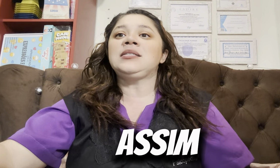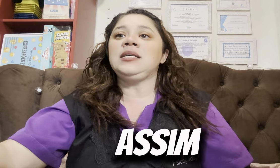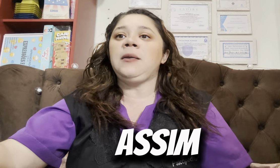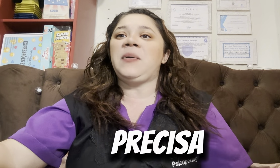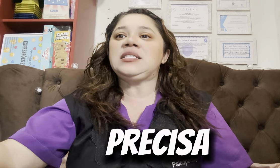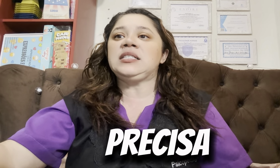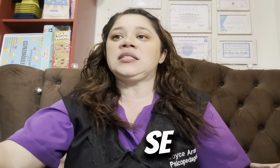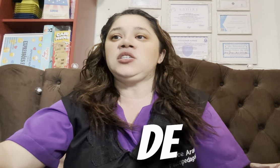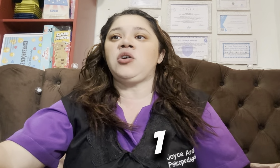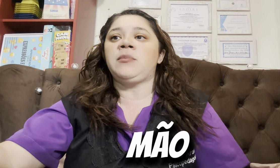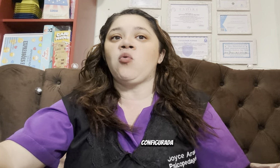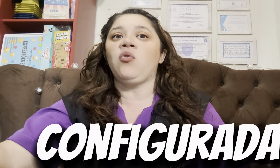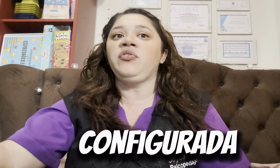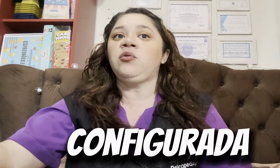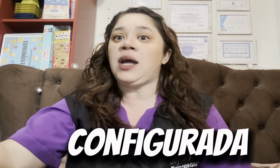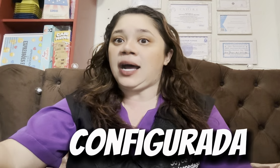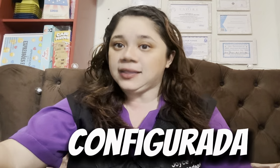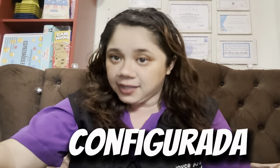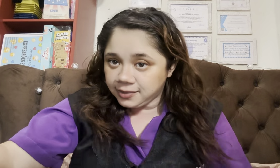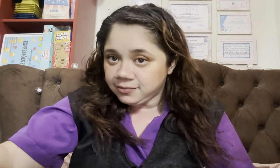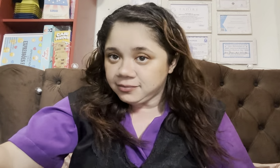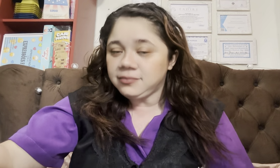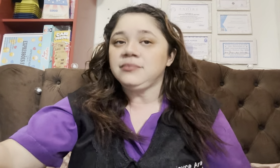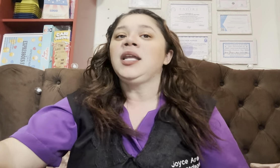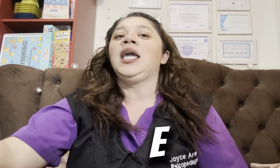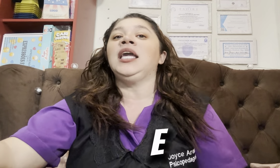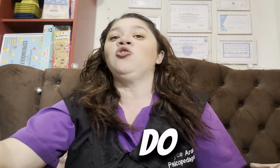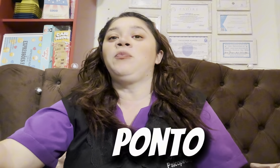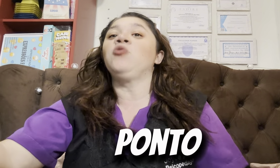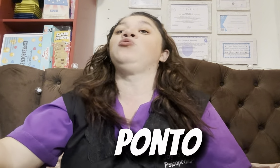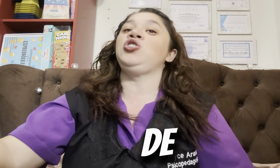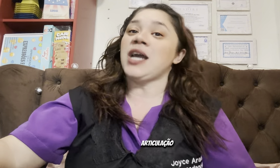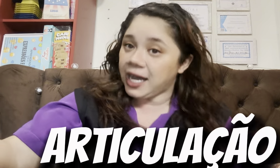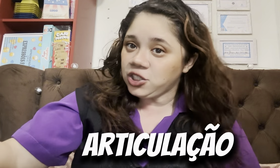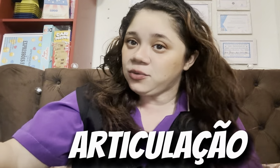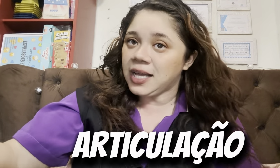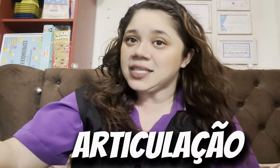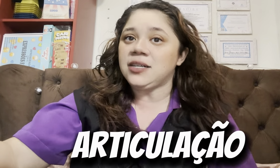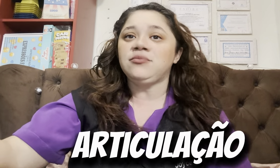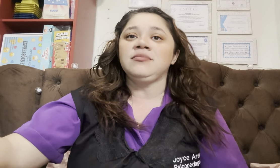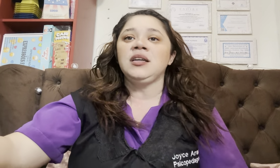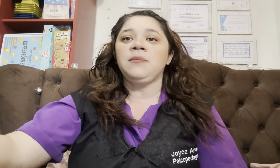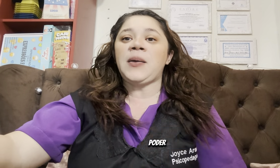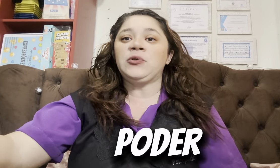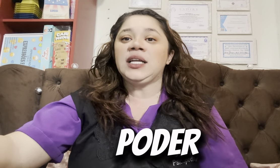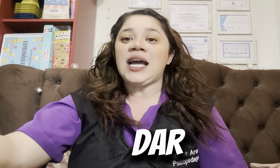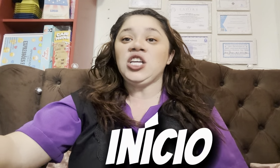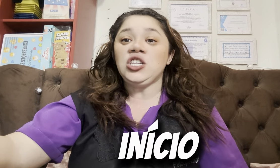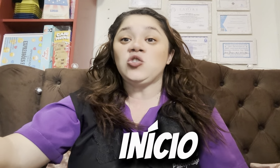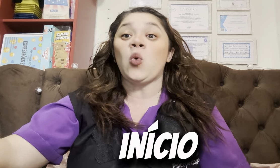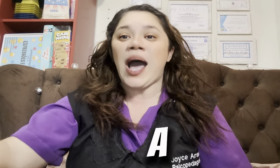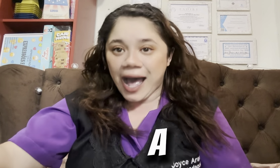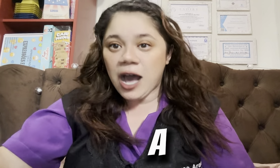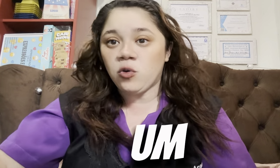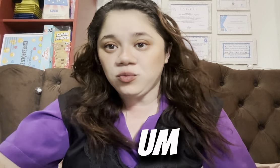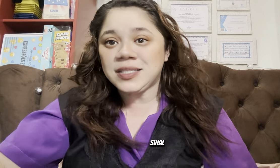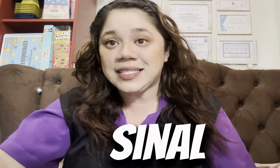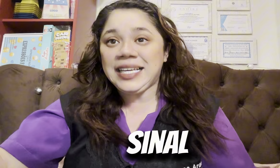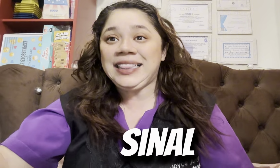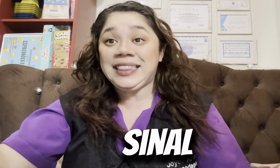Assim, precisa-se de uma mão configurada e do ponto de articulação para poder dar início a um